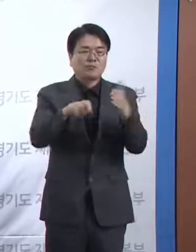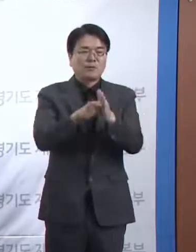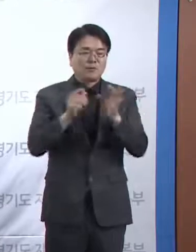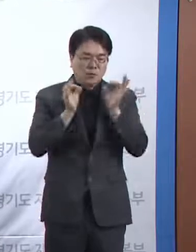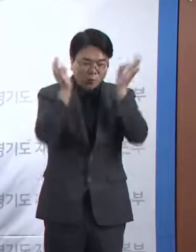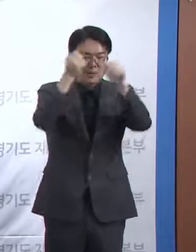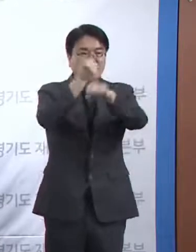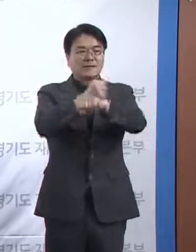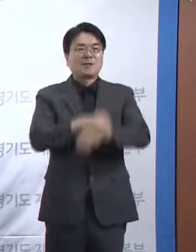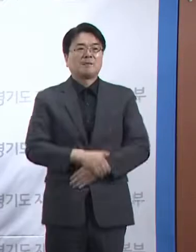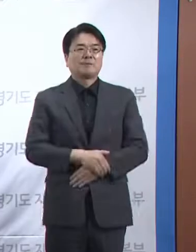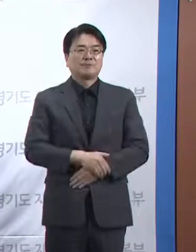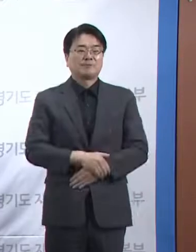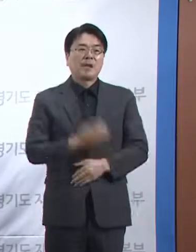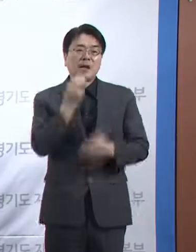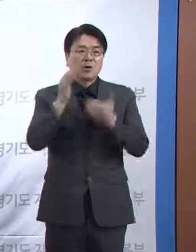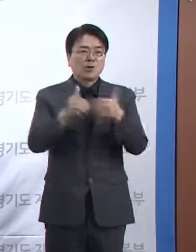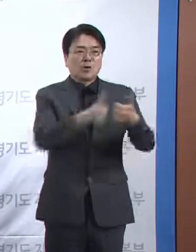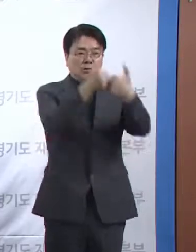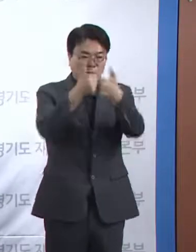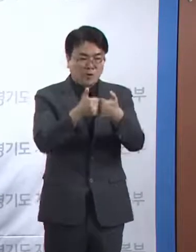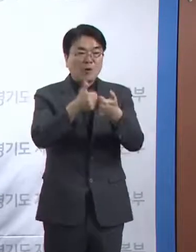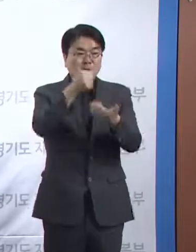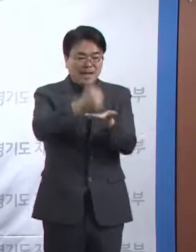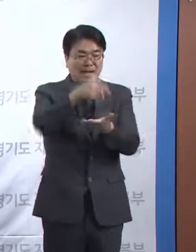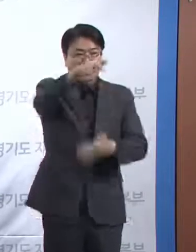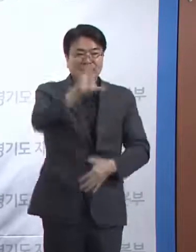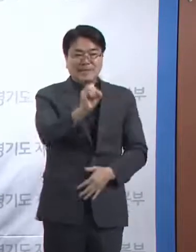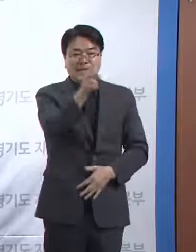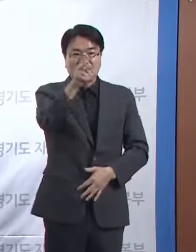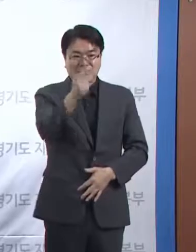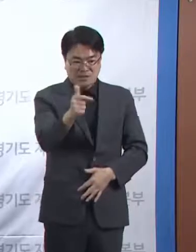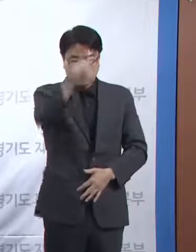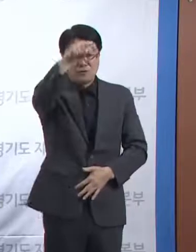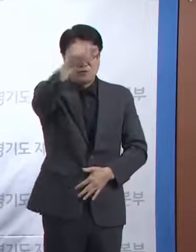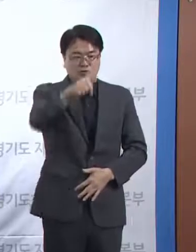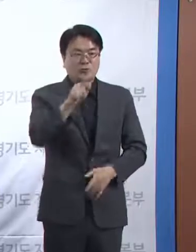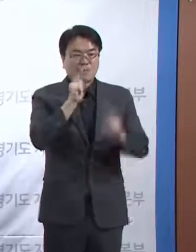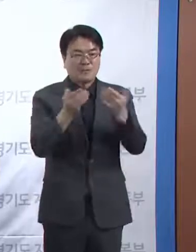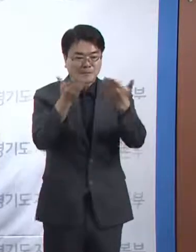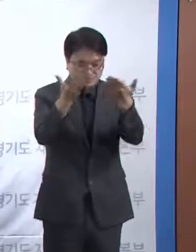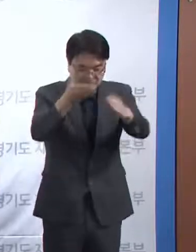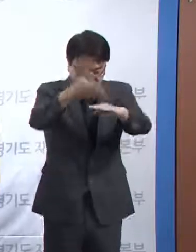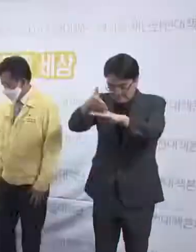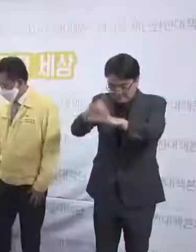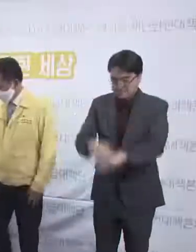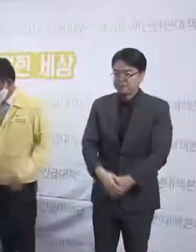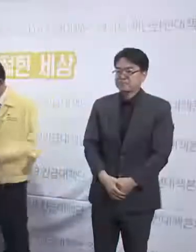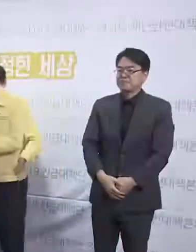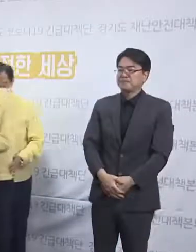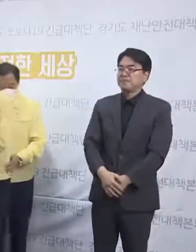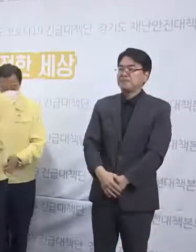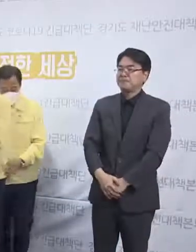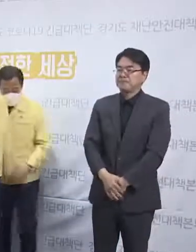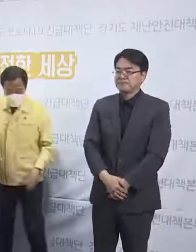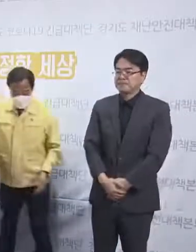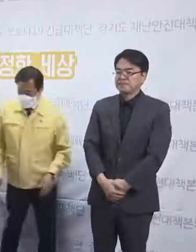노력하겠습니다. 경기도의회 의장 장현국, 감사합니다. 네, 대표님. 네.